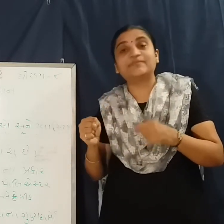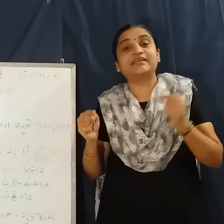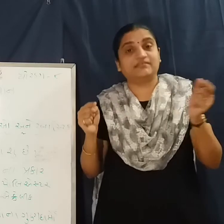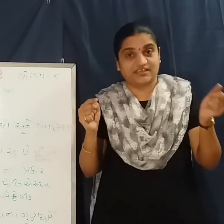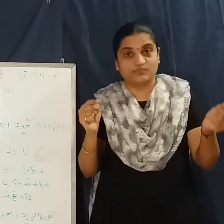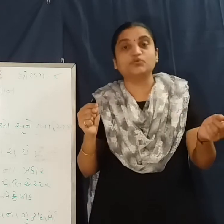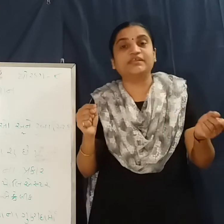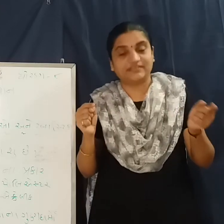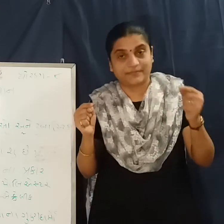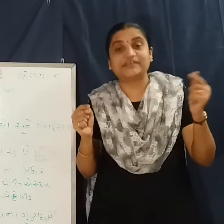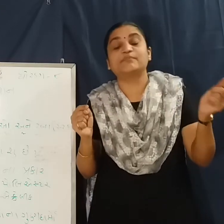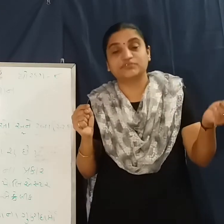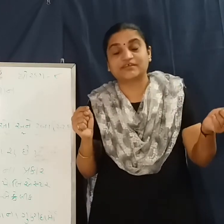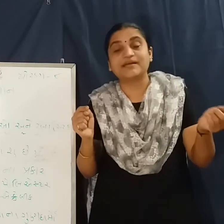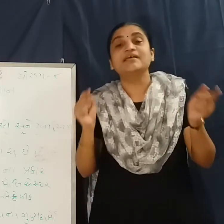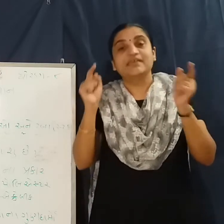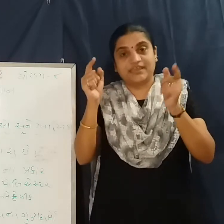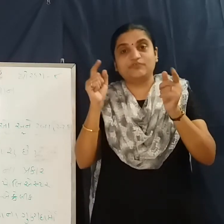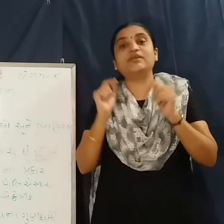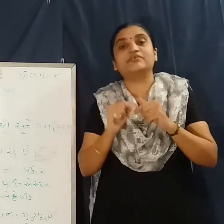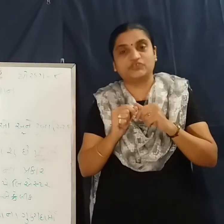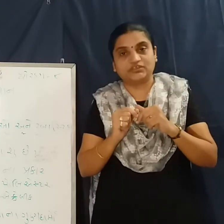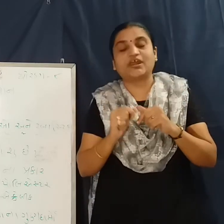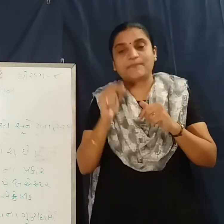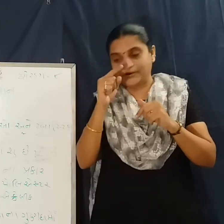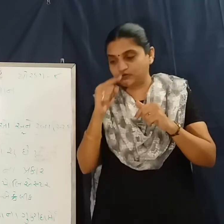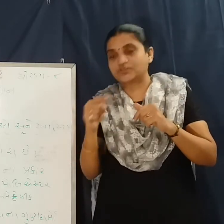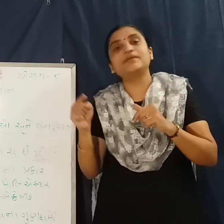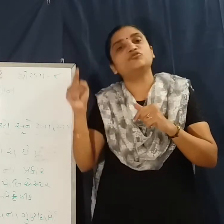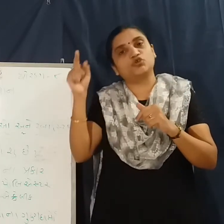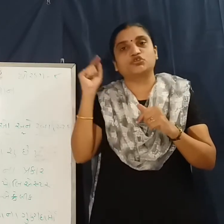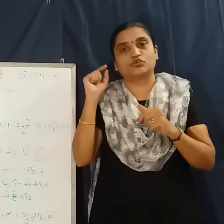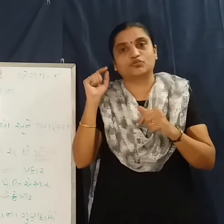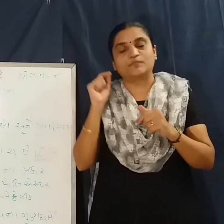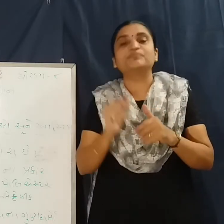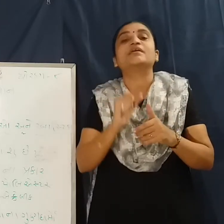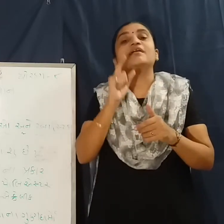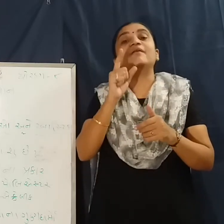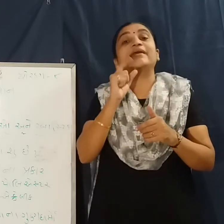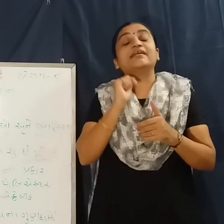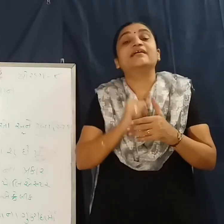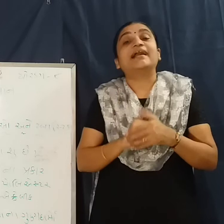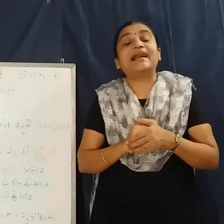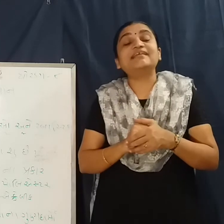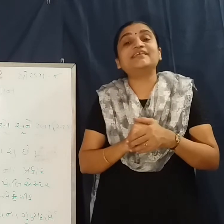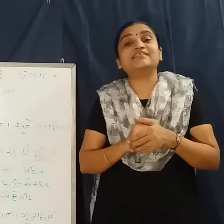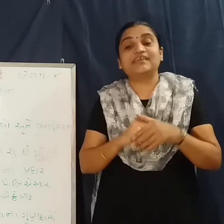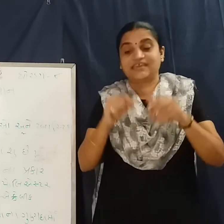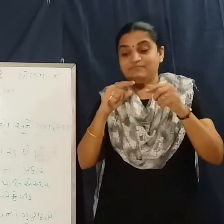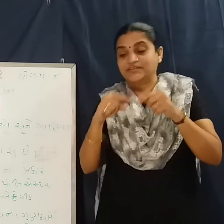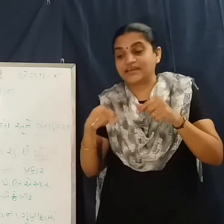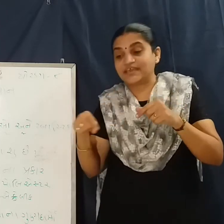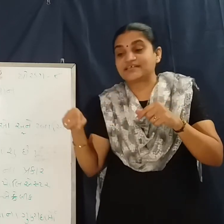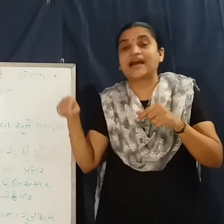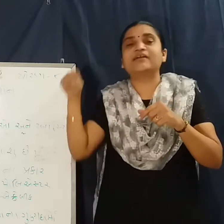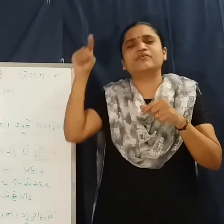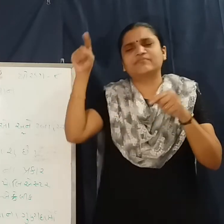તમારી ટેક્સ્ટબુકની અંદર પાઠ્યપુસ્તકમાં એનું એક ચિત્ર આપેલું છે, તમે જોઈ શકશો। હવે આ જે છે એ બધાને આ